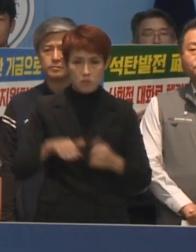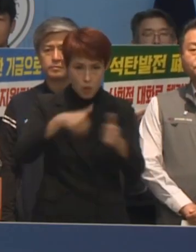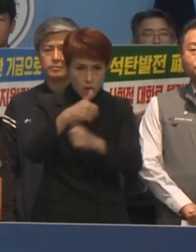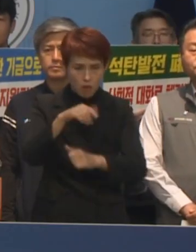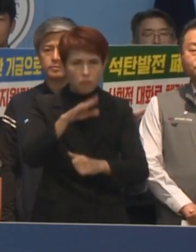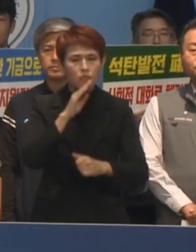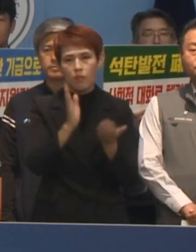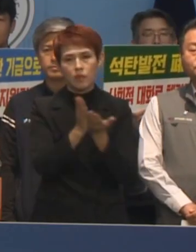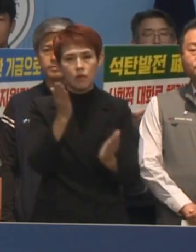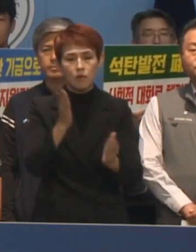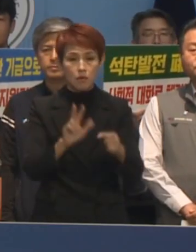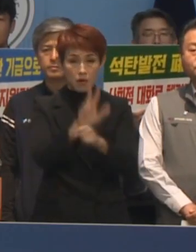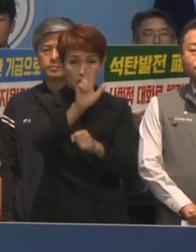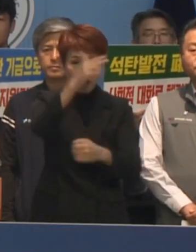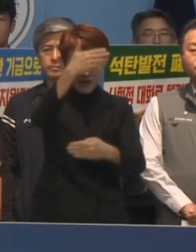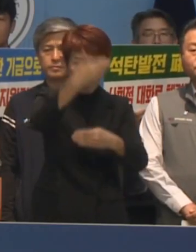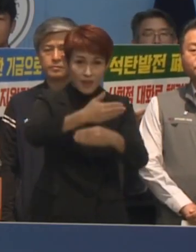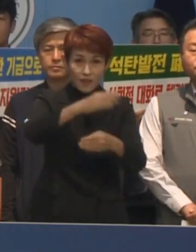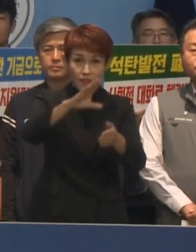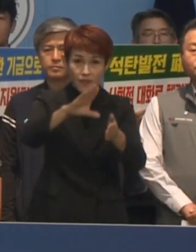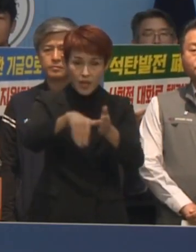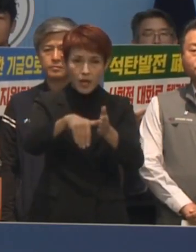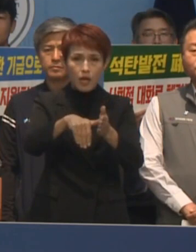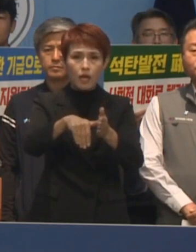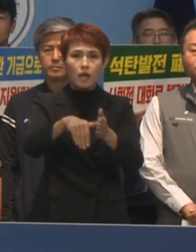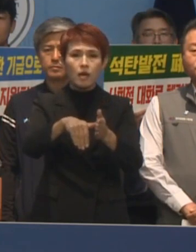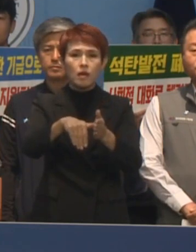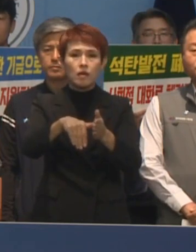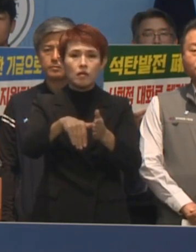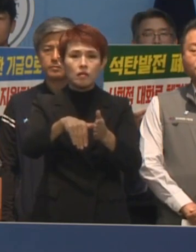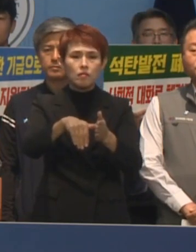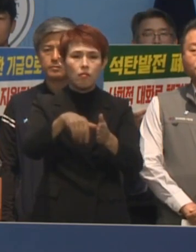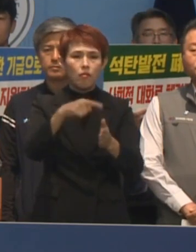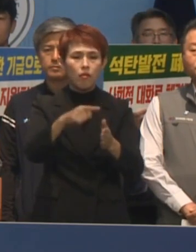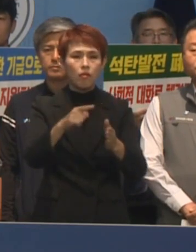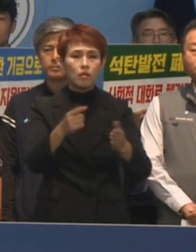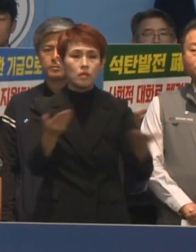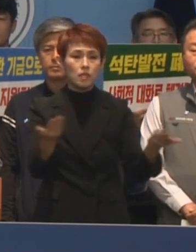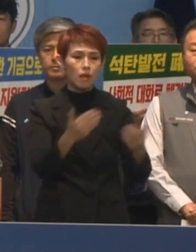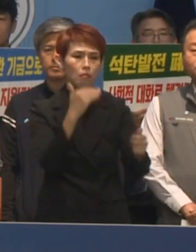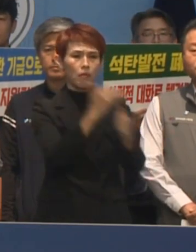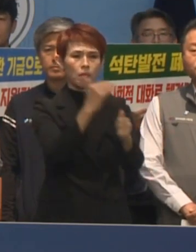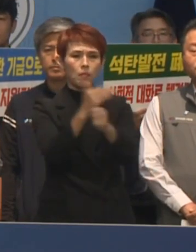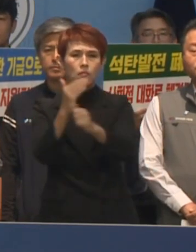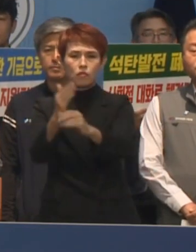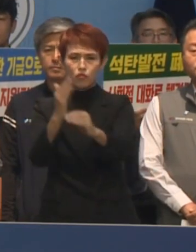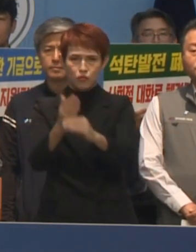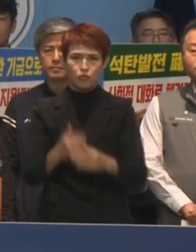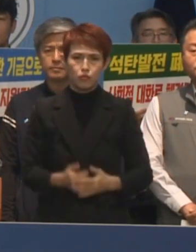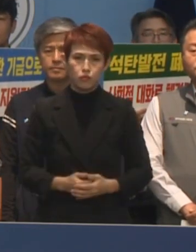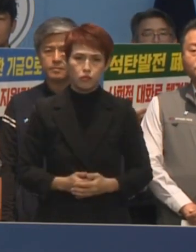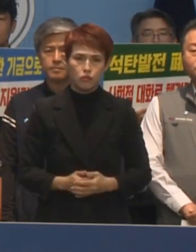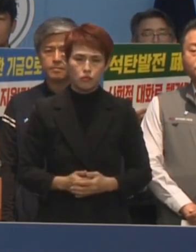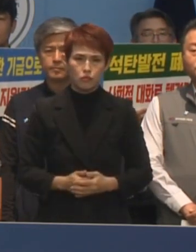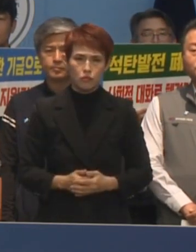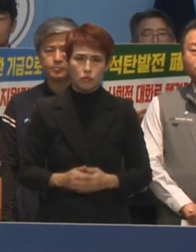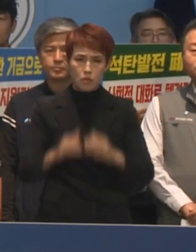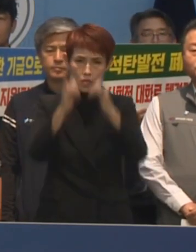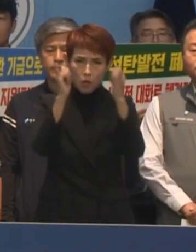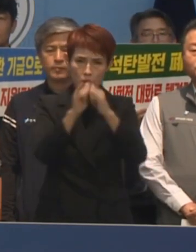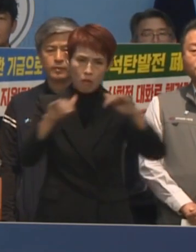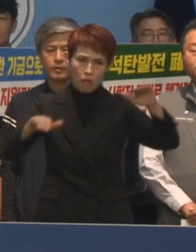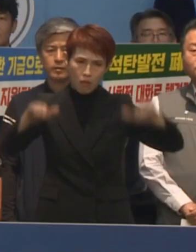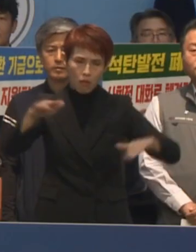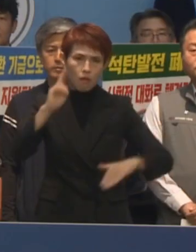석탄화력발전소 폐쇄 과정에서 정의롭지 못한 전환이 진행되고 있고 이는 사회적 불평등을 더욱 심화시키고